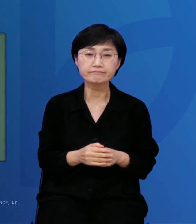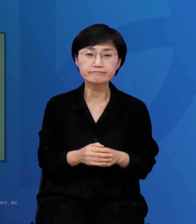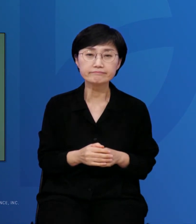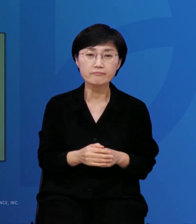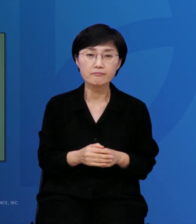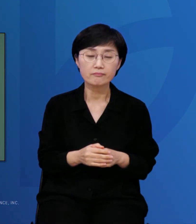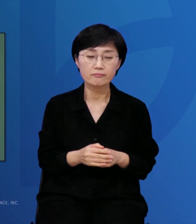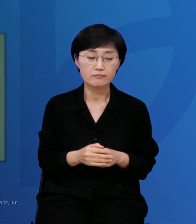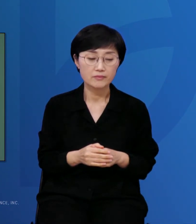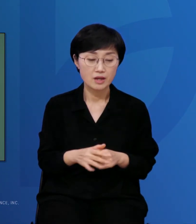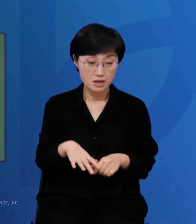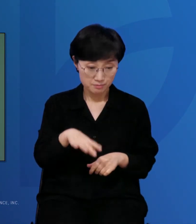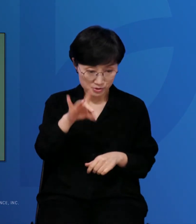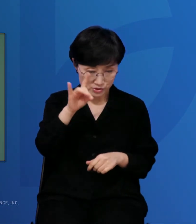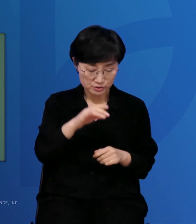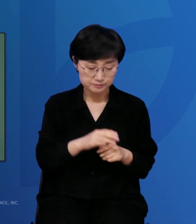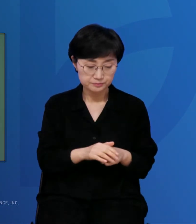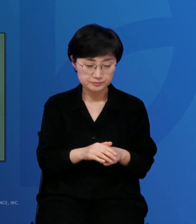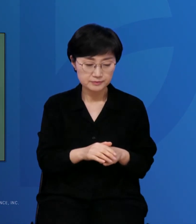흑암 끊는 교회.